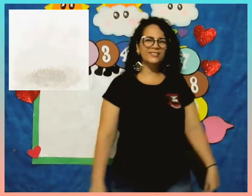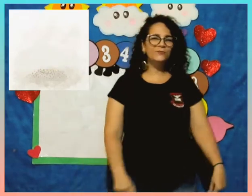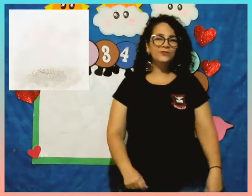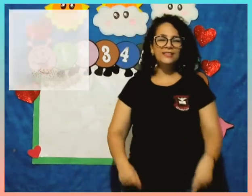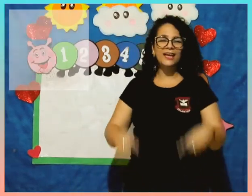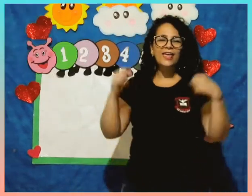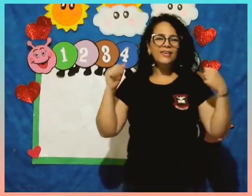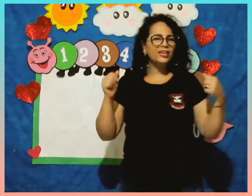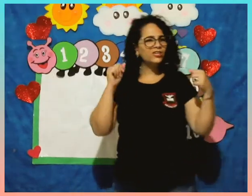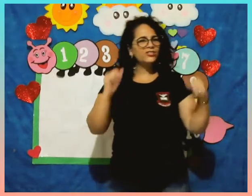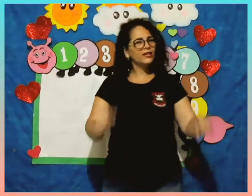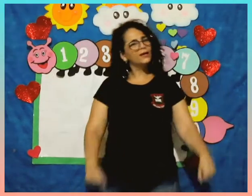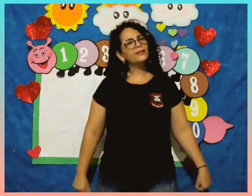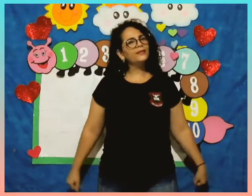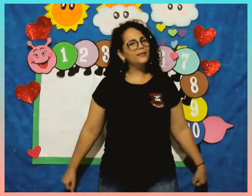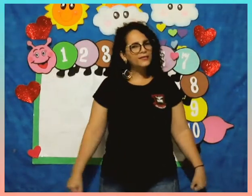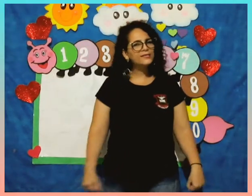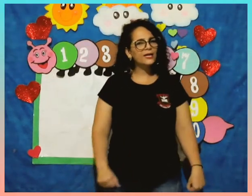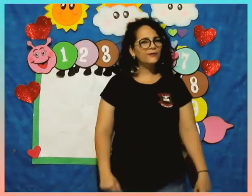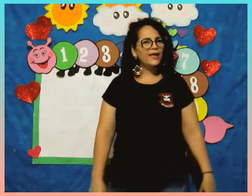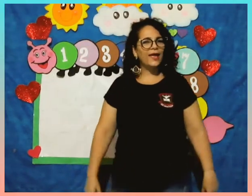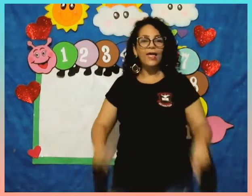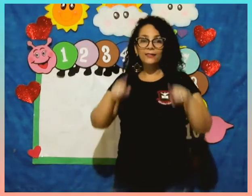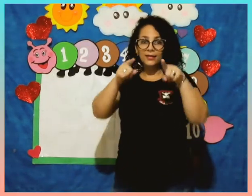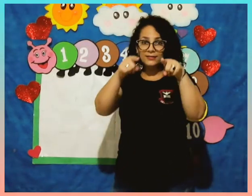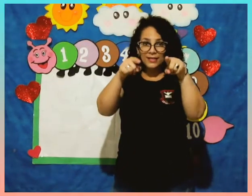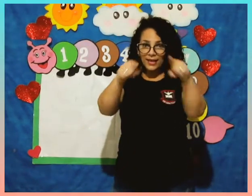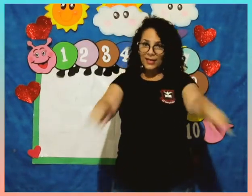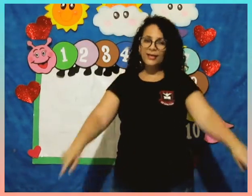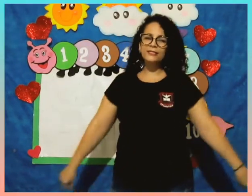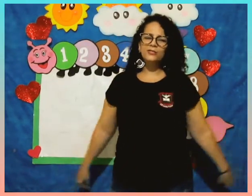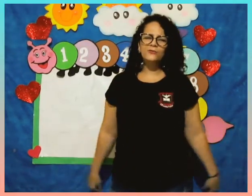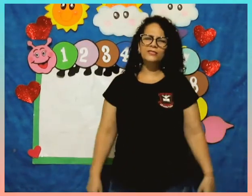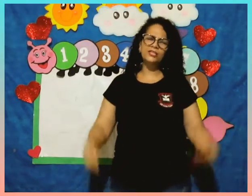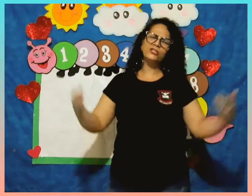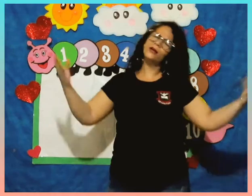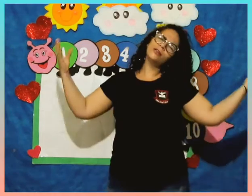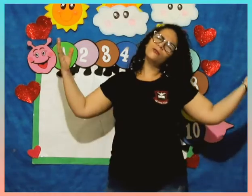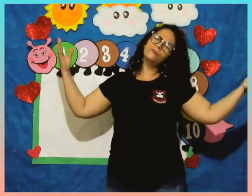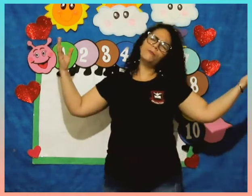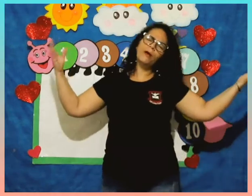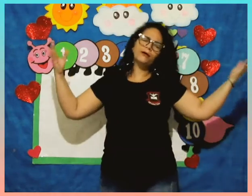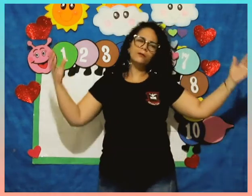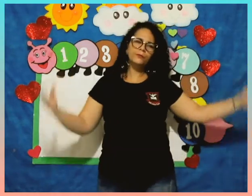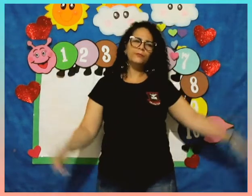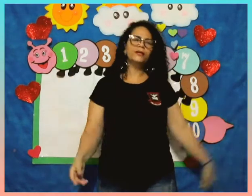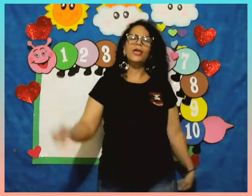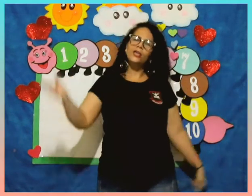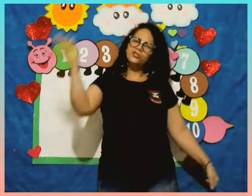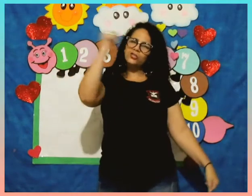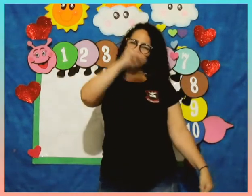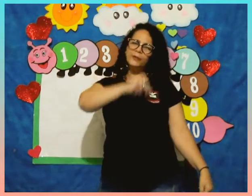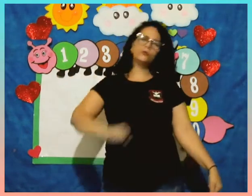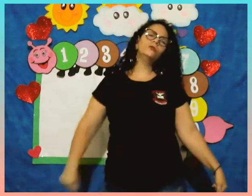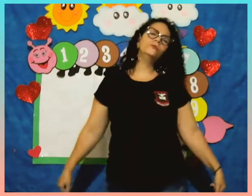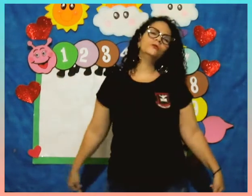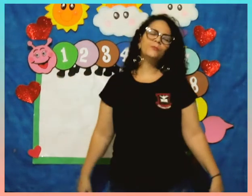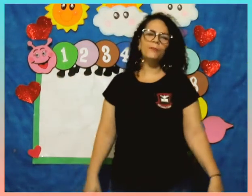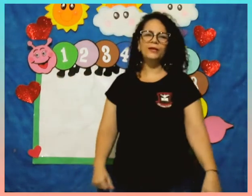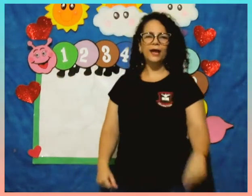música e a gente canta e dança, não é? Dancem aí na casa de vocês, cantem com o papai, com a mamãe, chama todo mundo para brincar